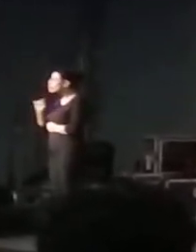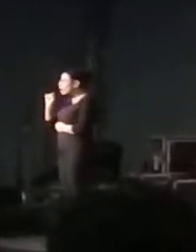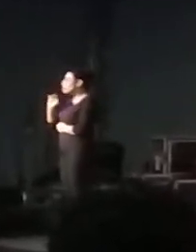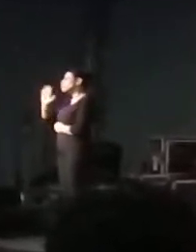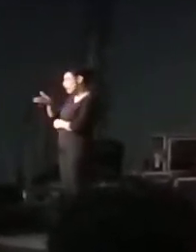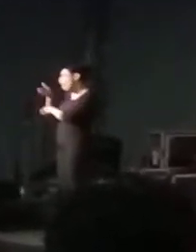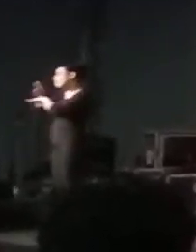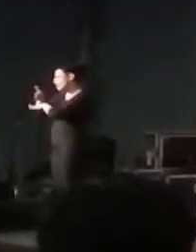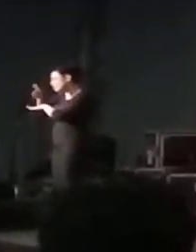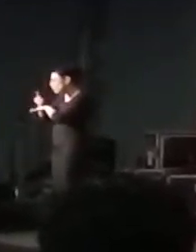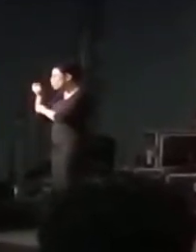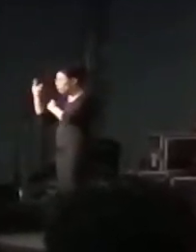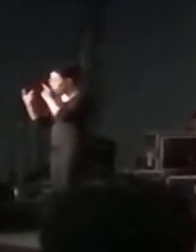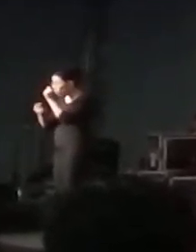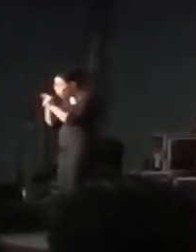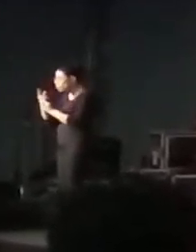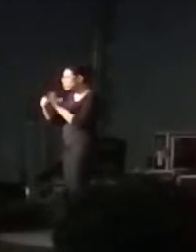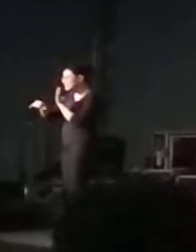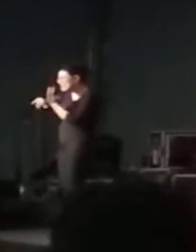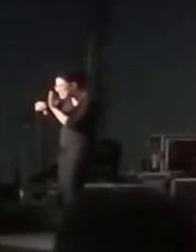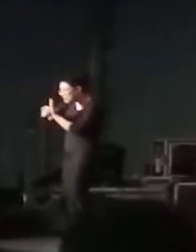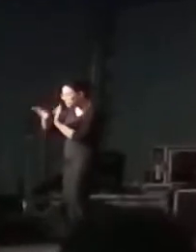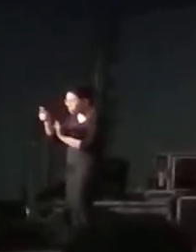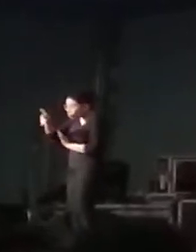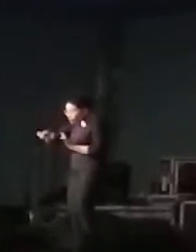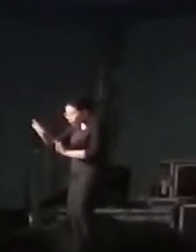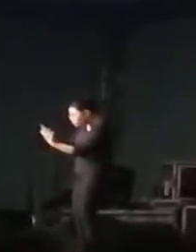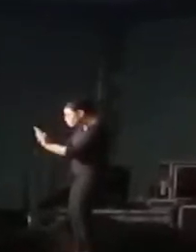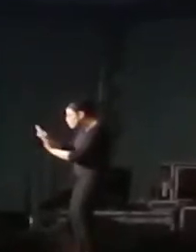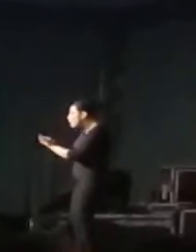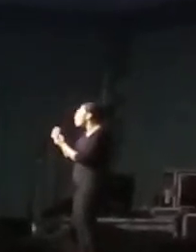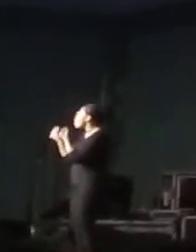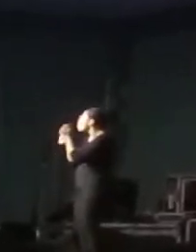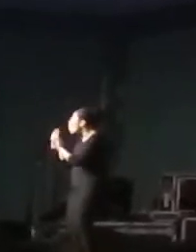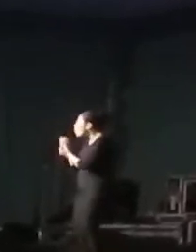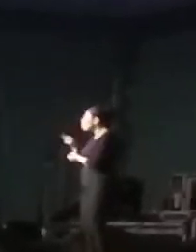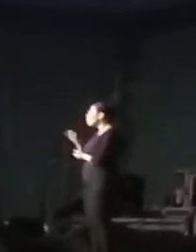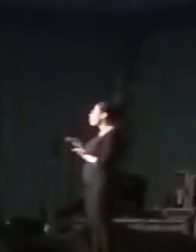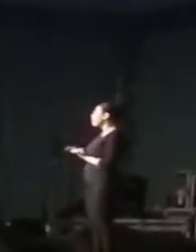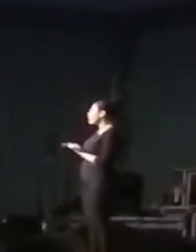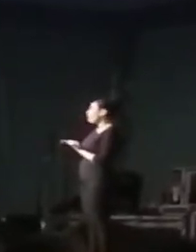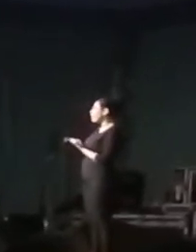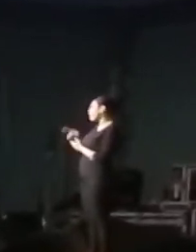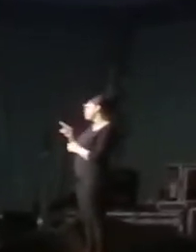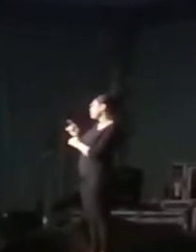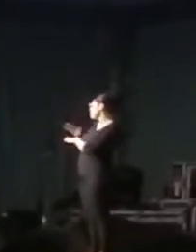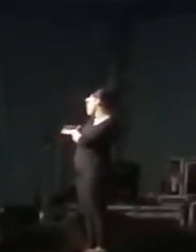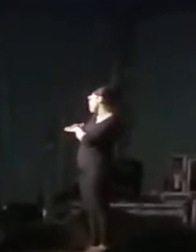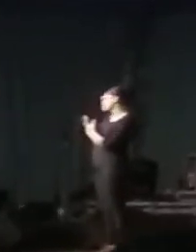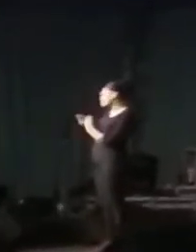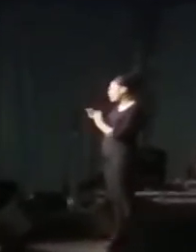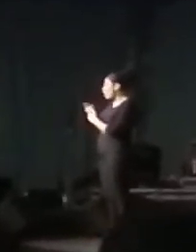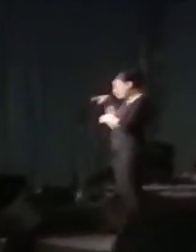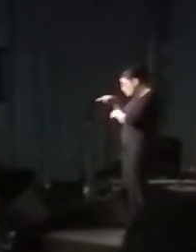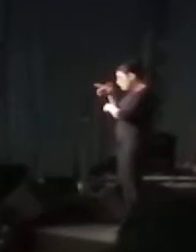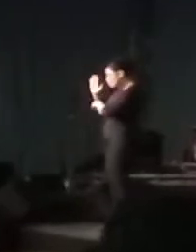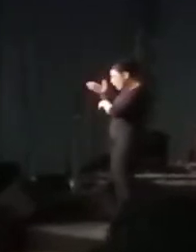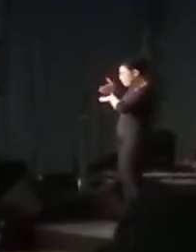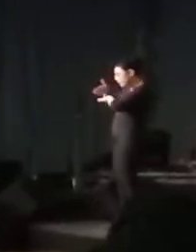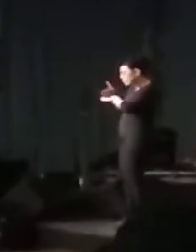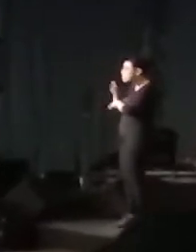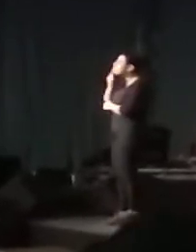algumas reconstituições, e como é que funciona? E como é que é você estar lá, porque você foi, participou, como você mesmo disse,